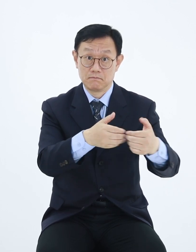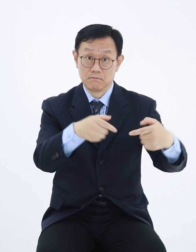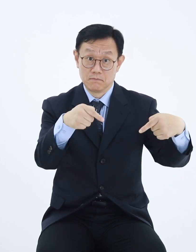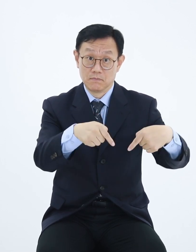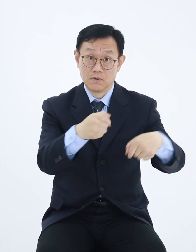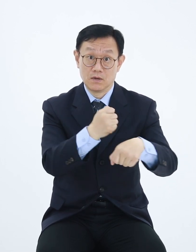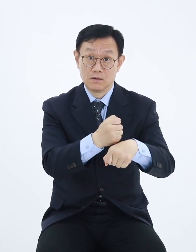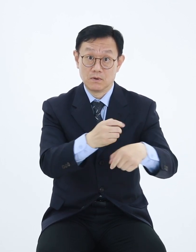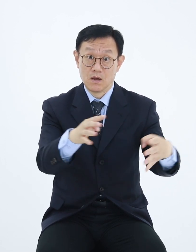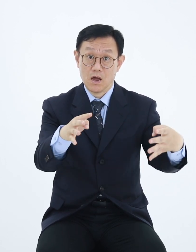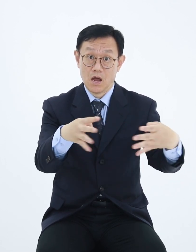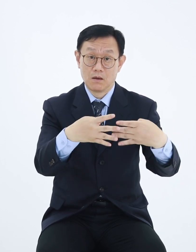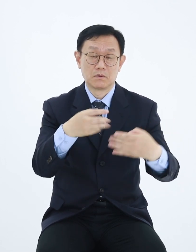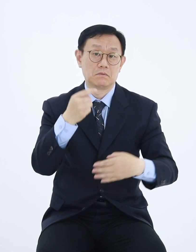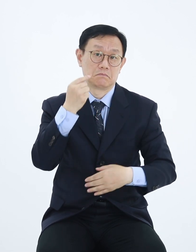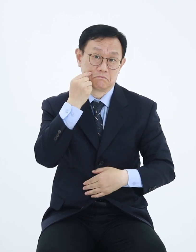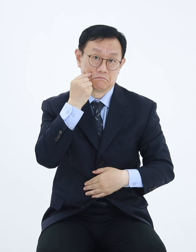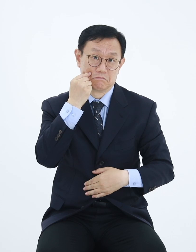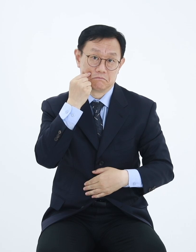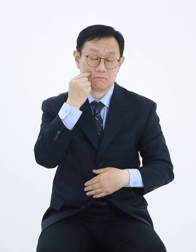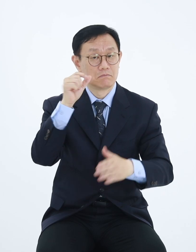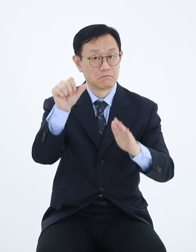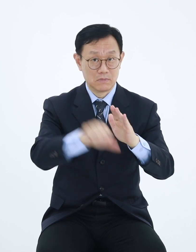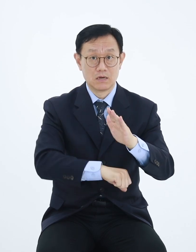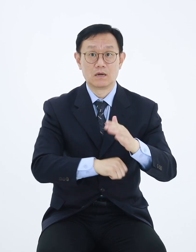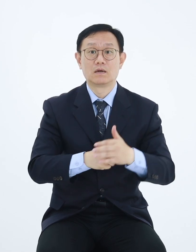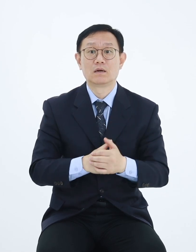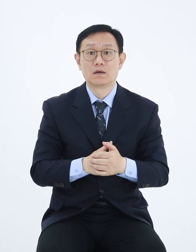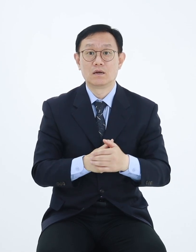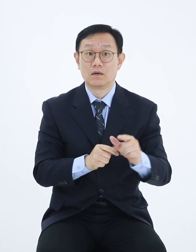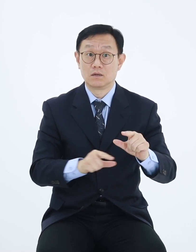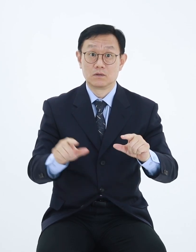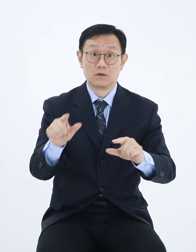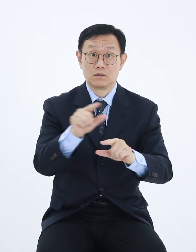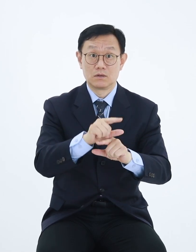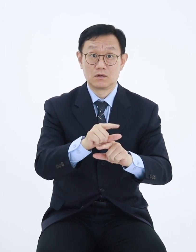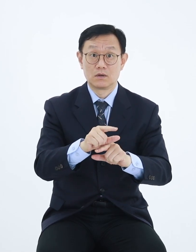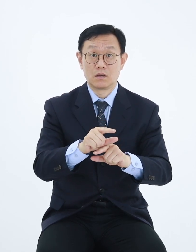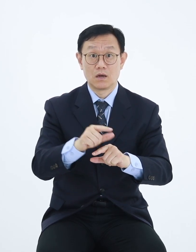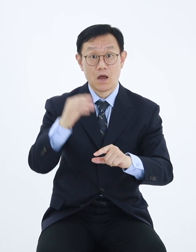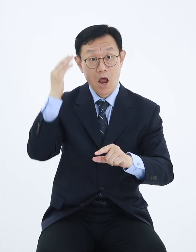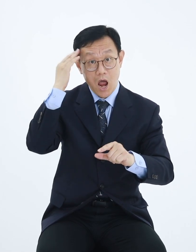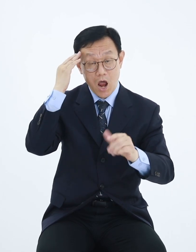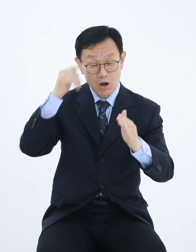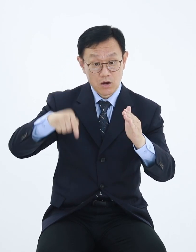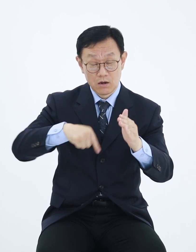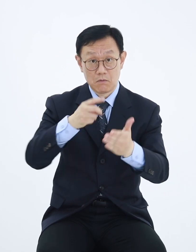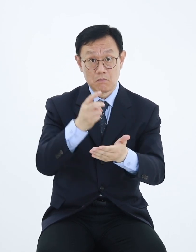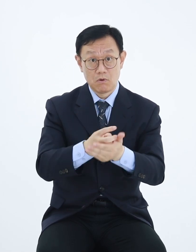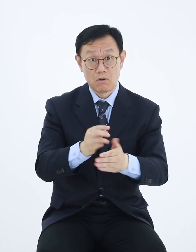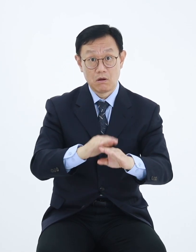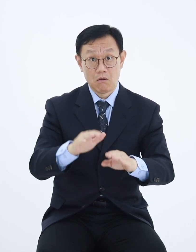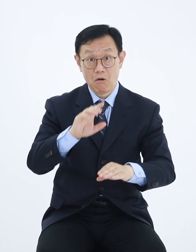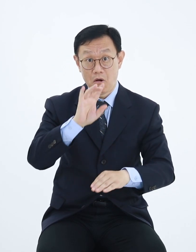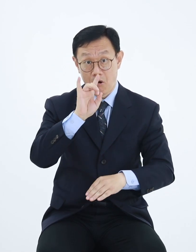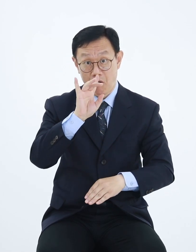rc와 합의점을 찾을 수는 없었습니다 더 이상 국내법으로 해결이 어렵다고 생각한 b씨의 가족은 유엔